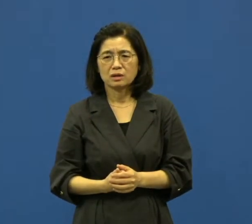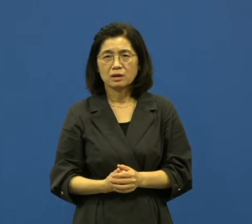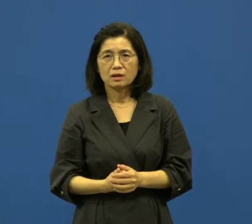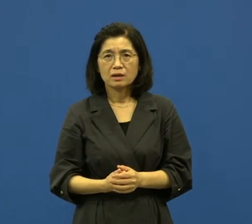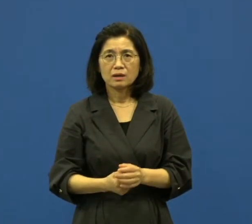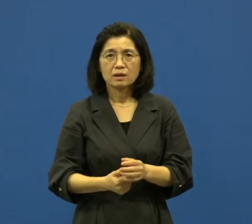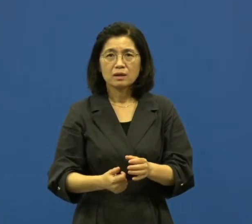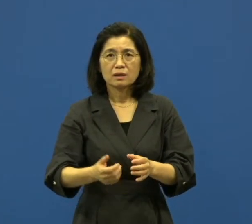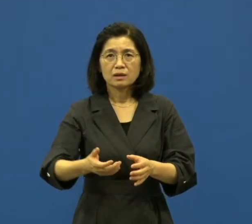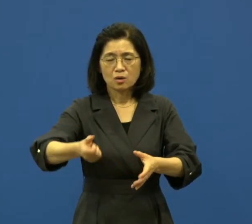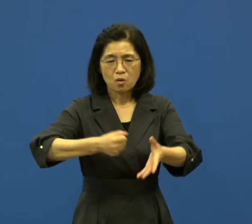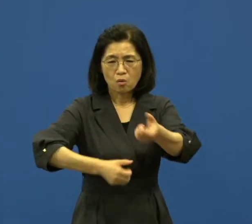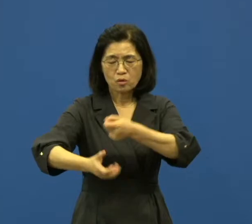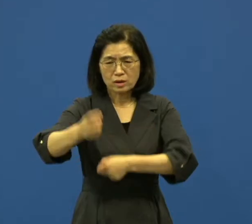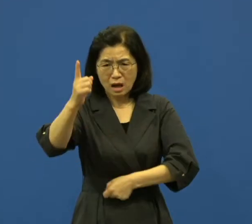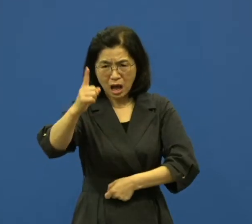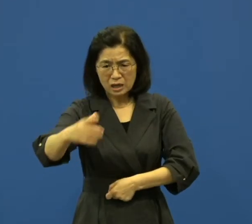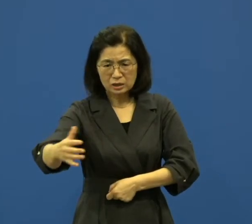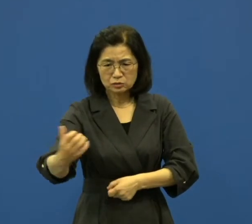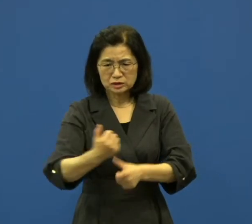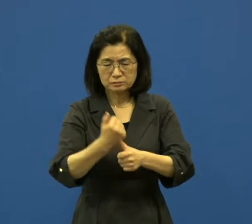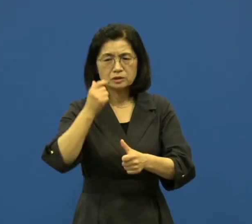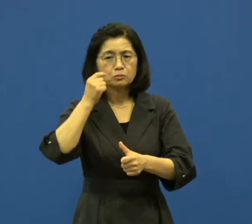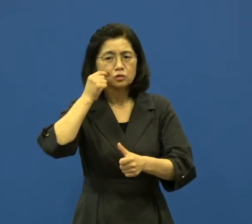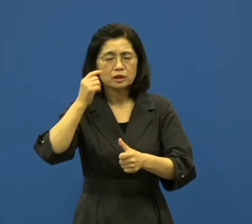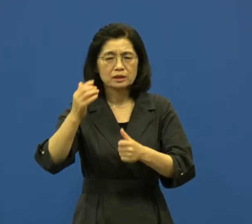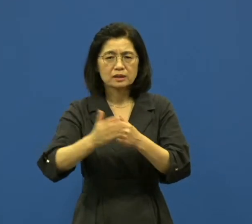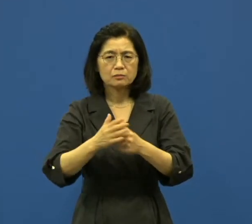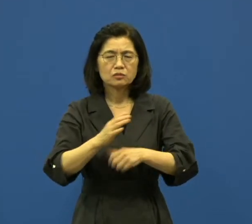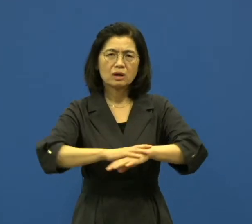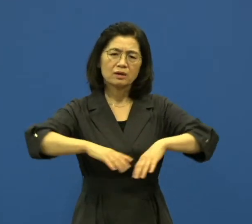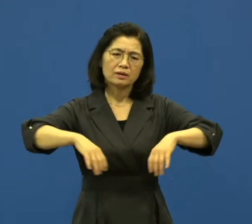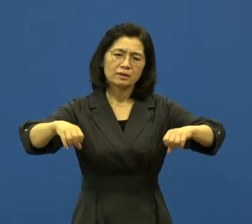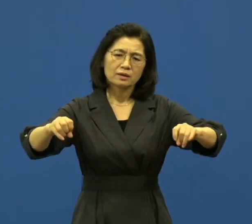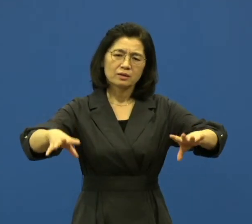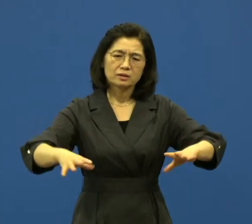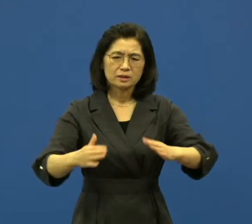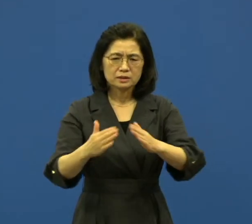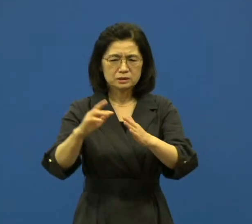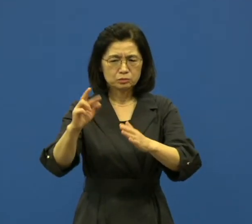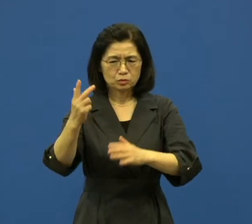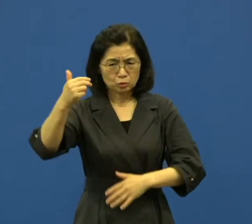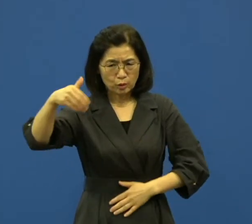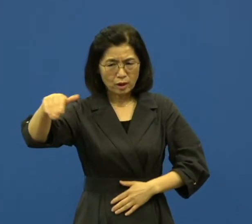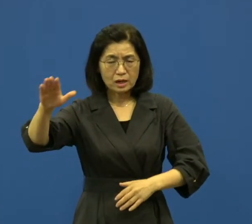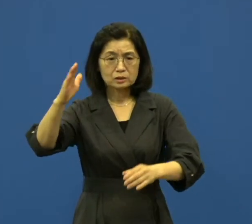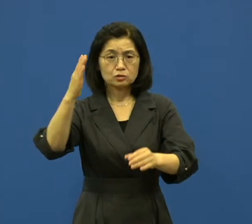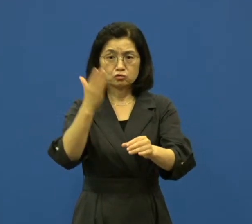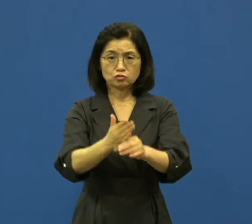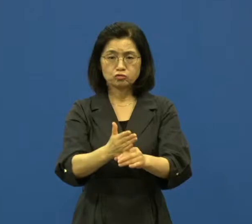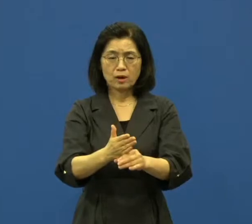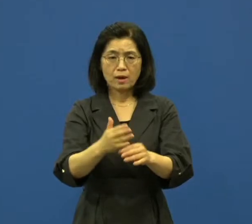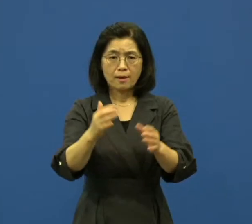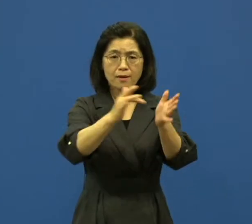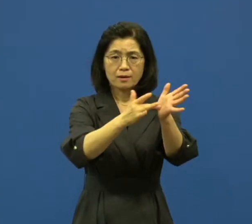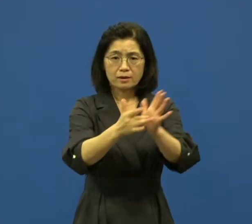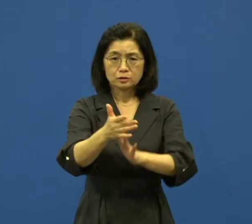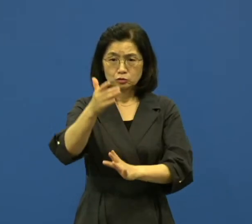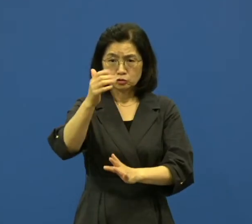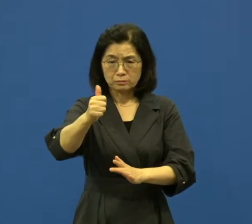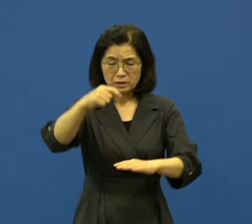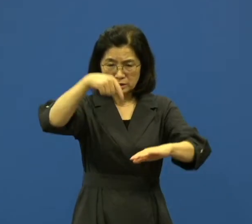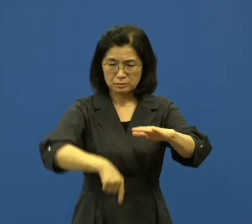그물을 싣고 집으로 돌아가려고 하는 시간, 도무지 고기는 잡힐 수 없는 상식을, 경험을 갖고 있는